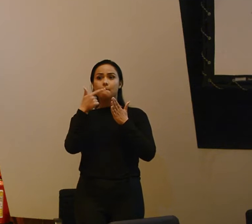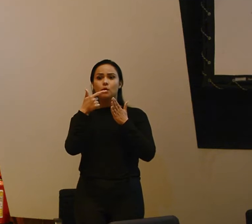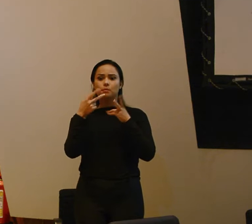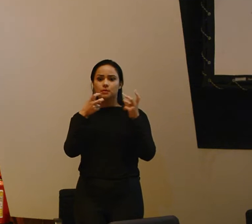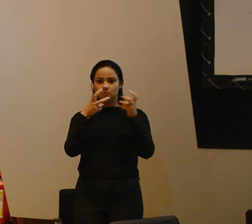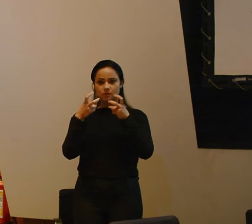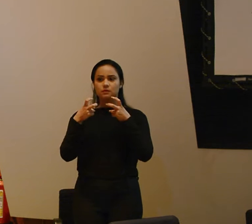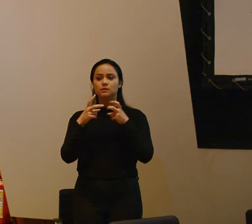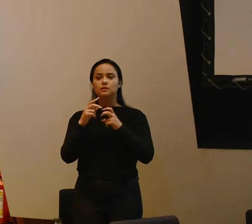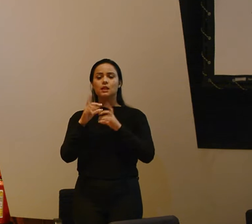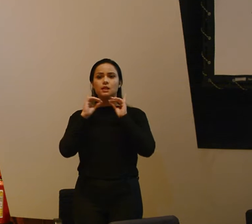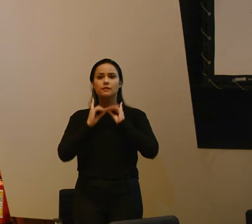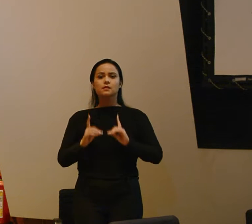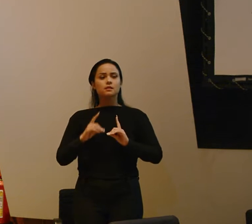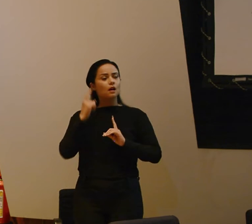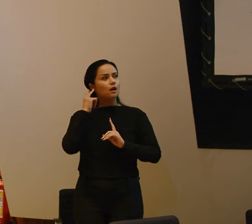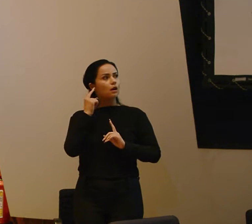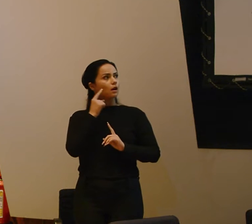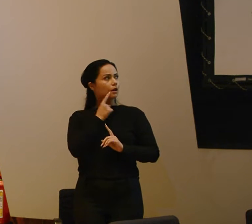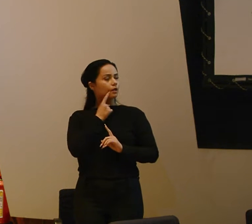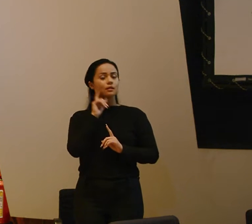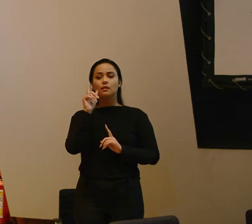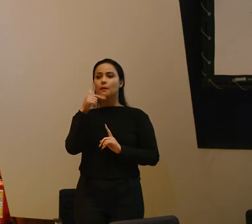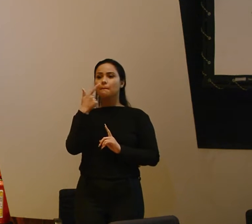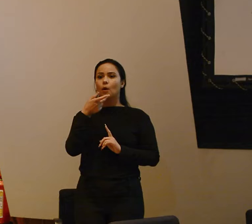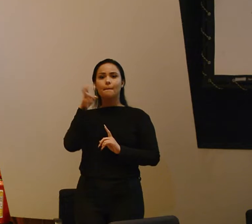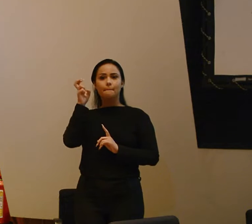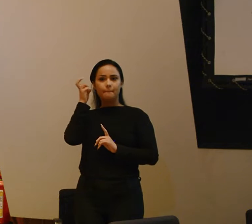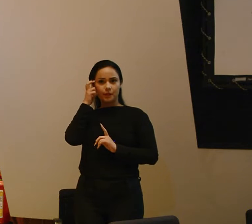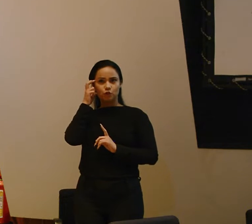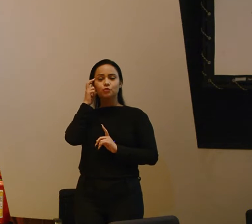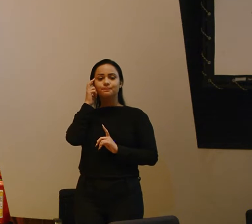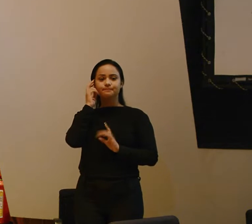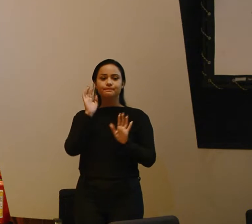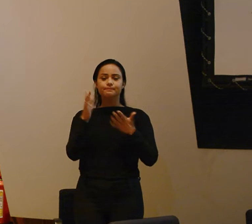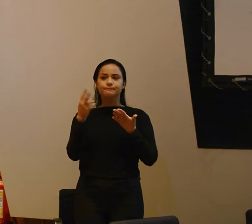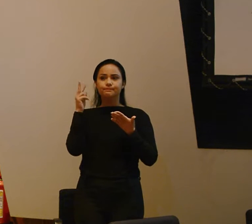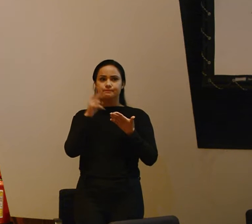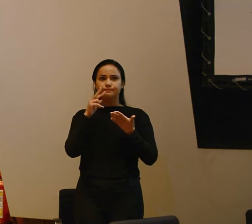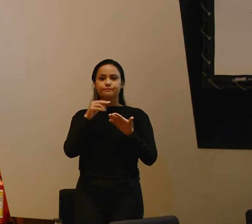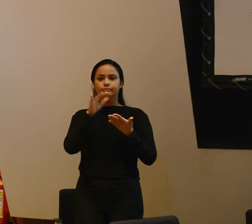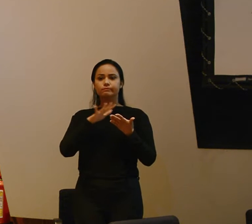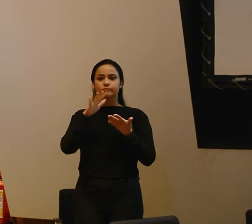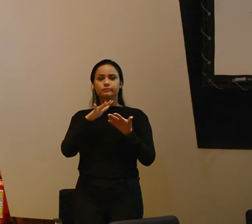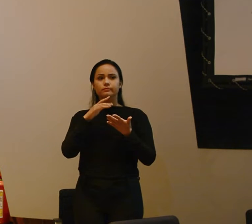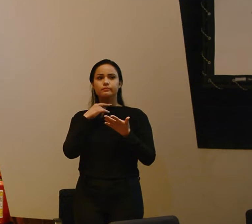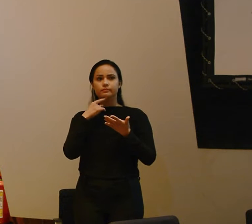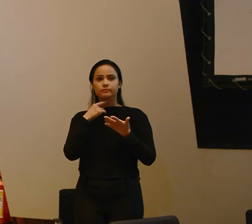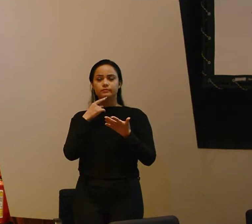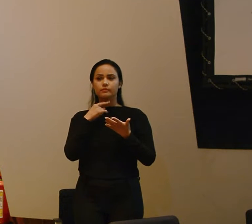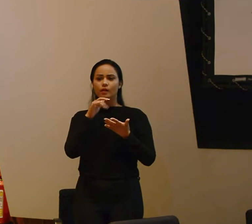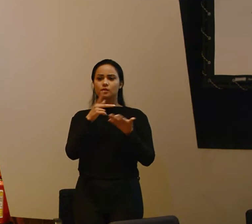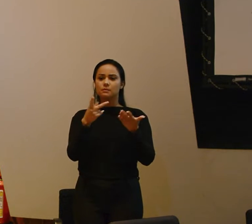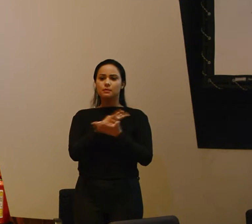do diagnóstico da deficiência auditiva, ou mesmo depois do implante coclear. E isso a gente vê por essa questão, né,